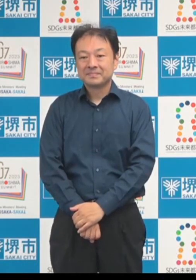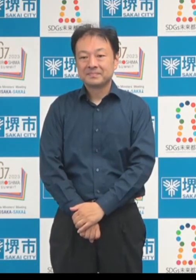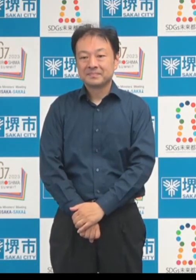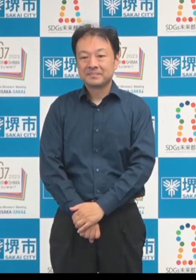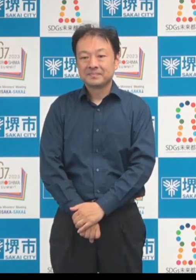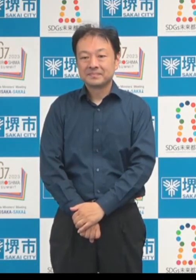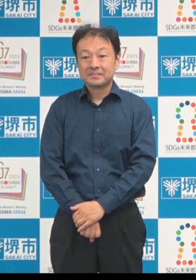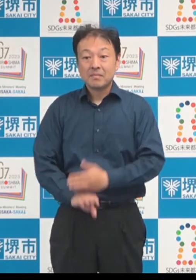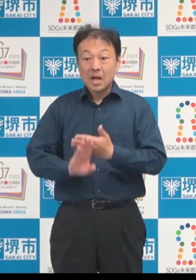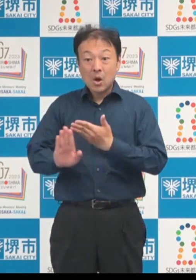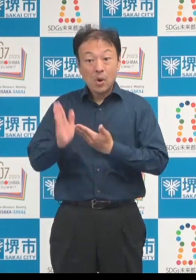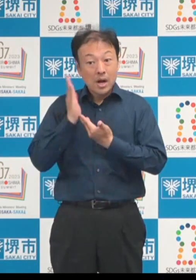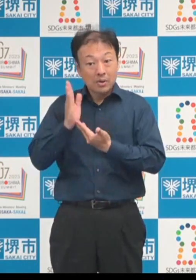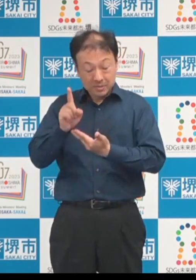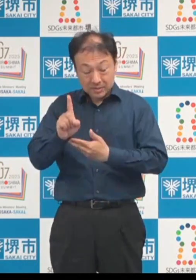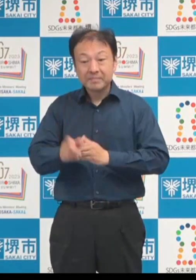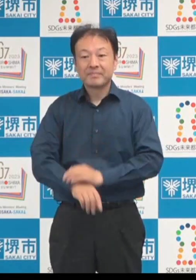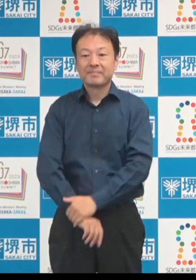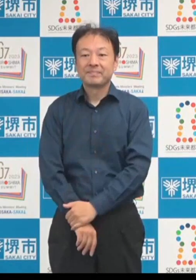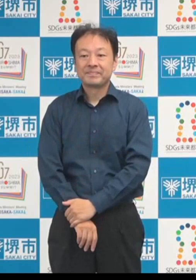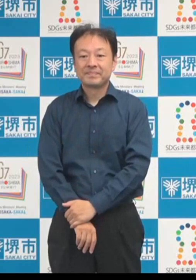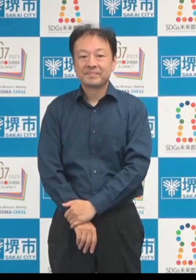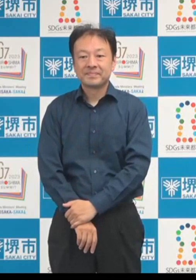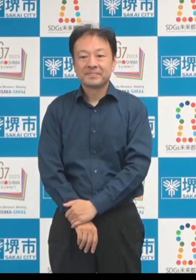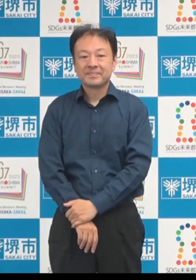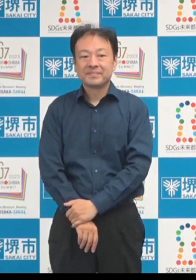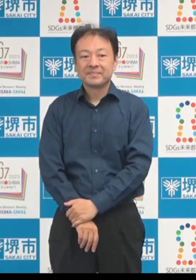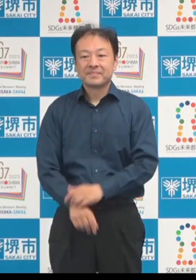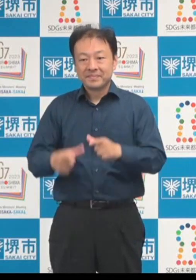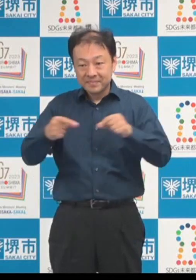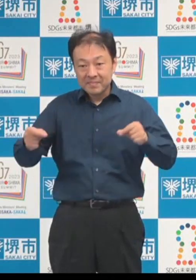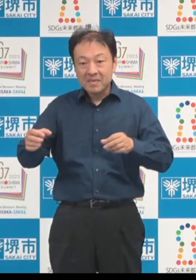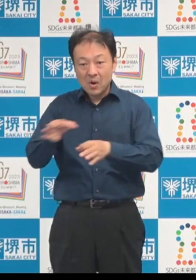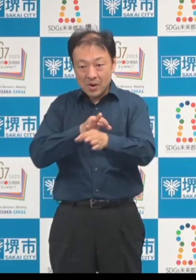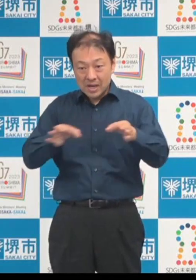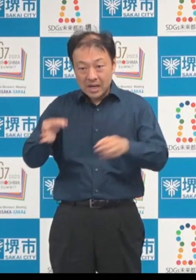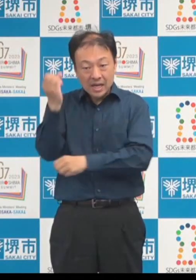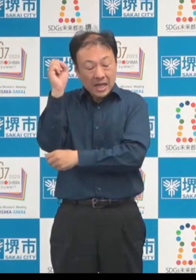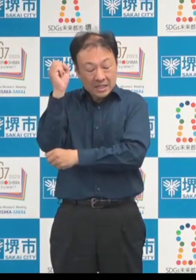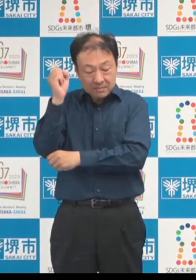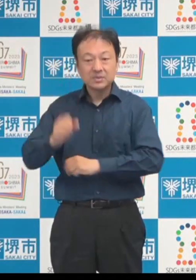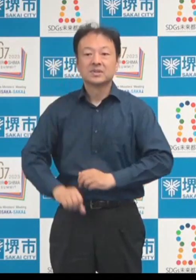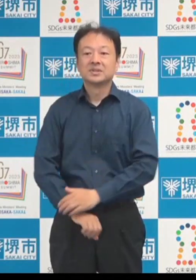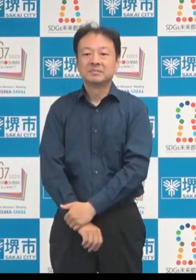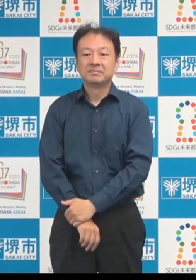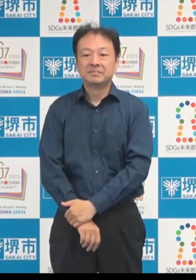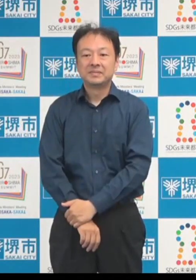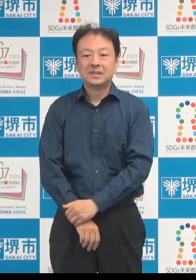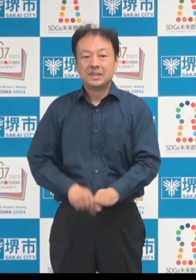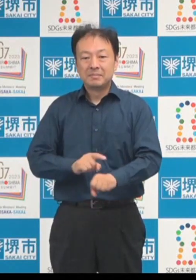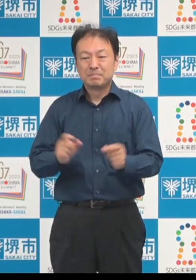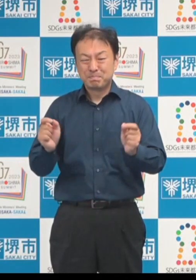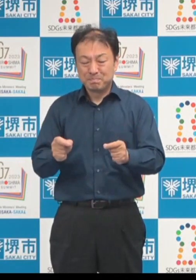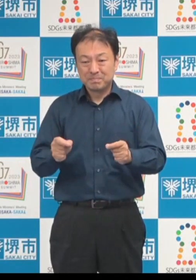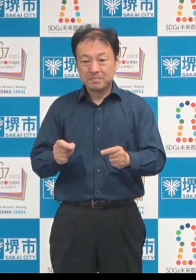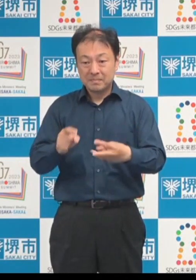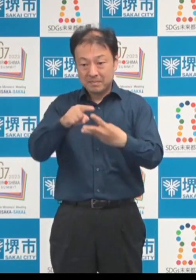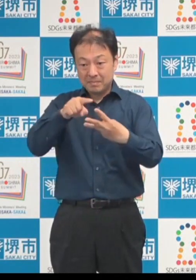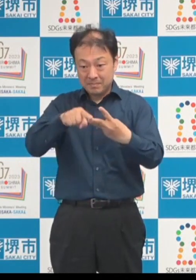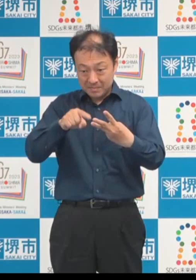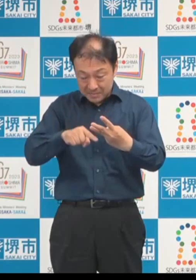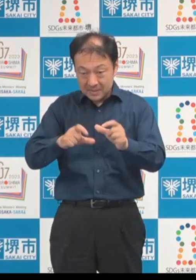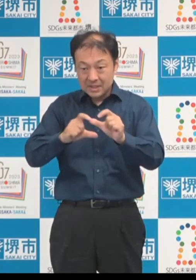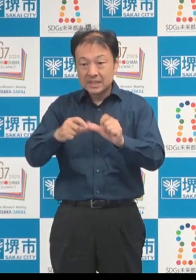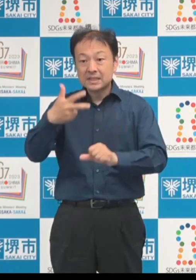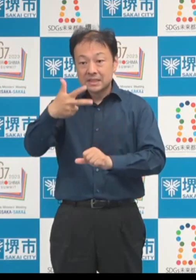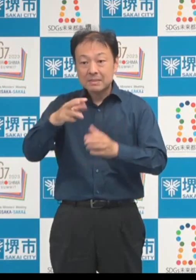それでは他にご質問いかがでしょうか。日本経済新聞社さん、どうぞ。 手短に3つ、G7 関係で